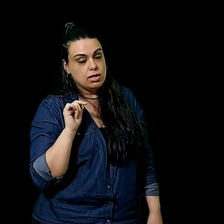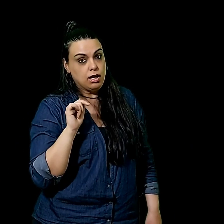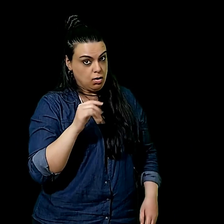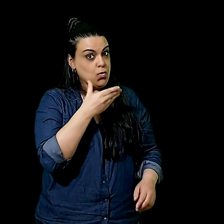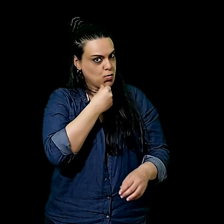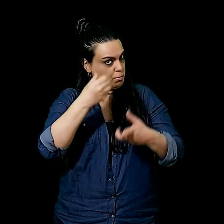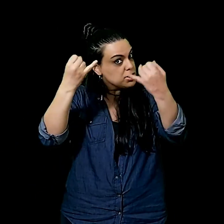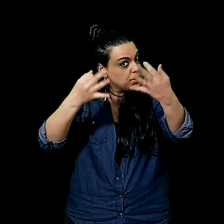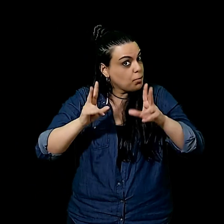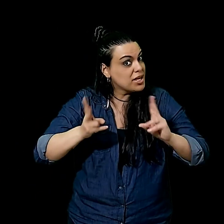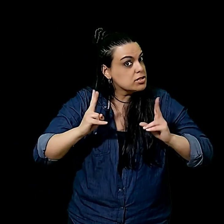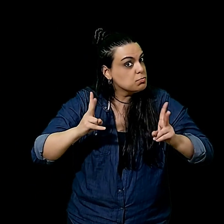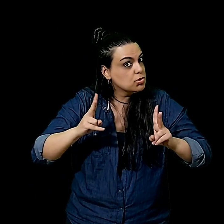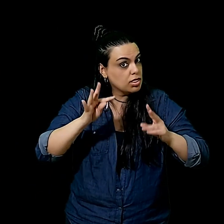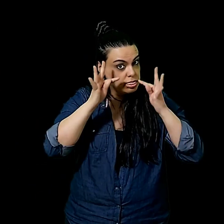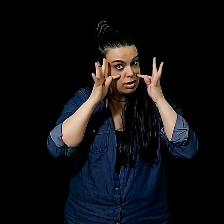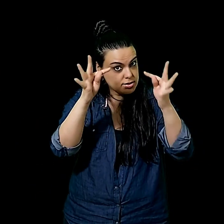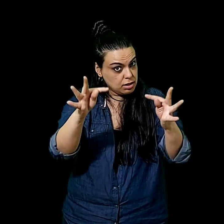relato dele,